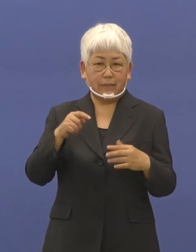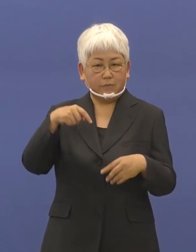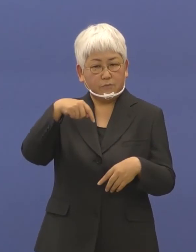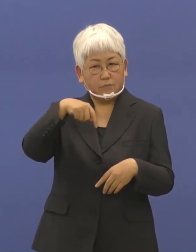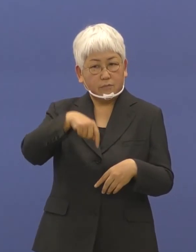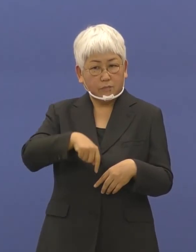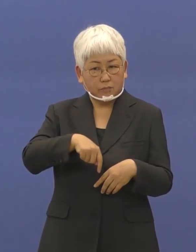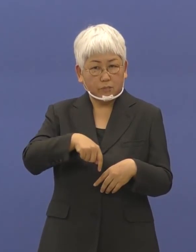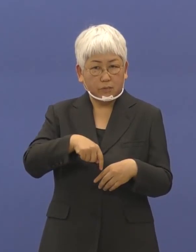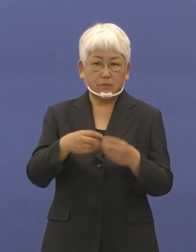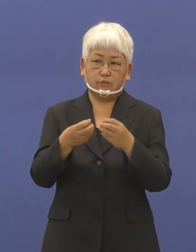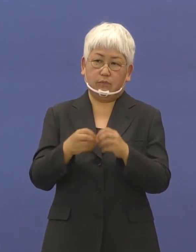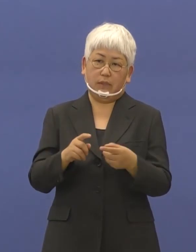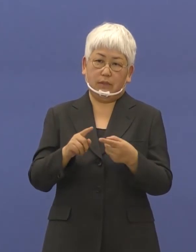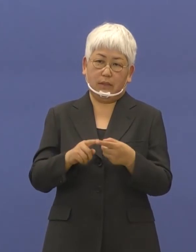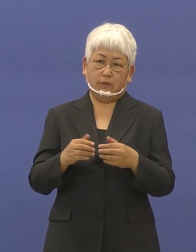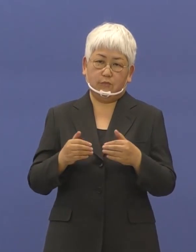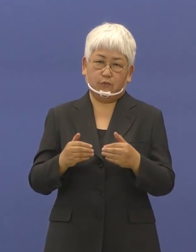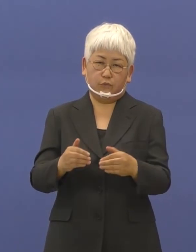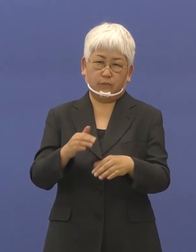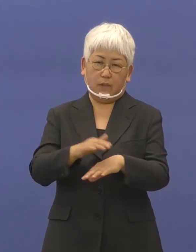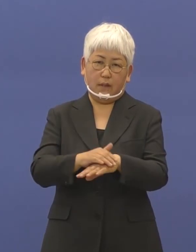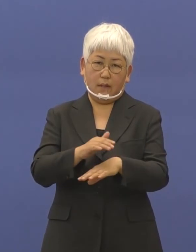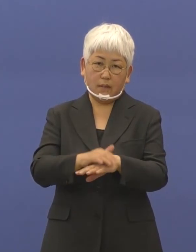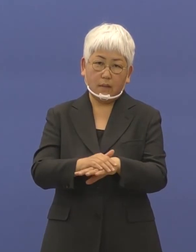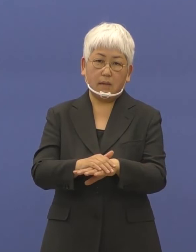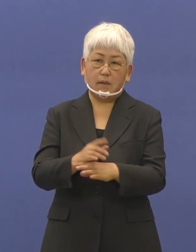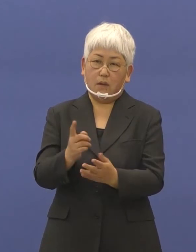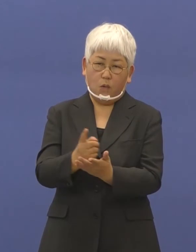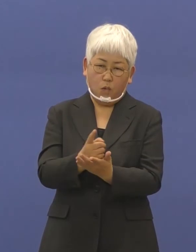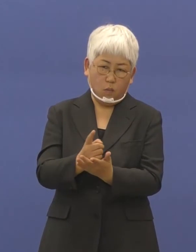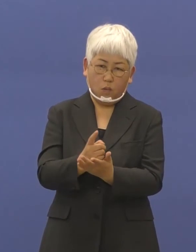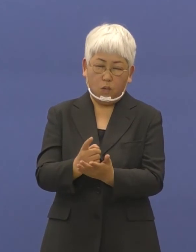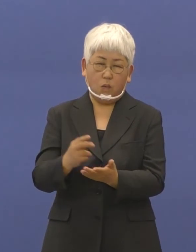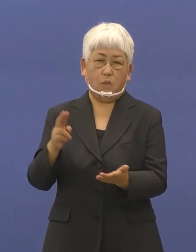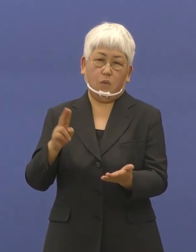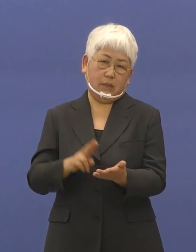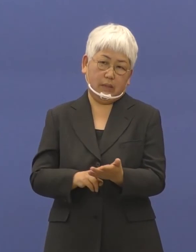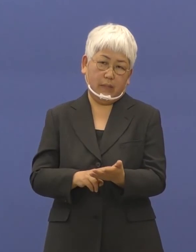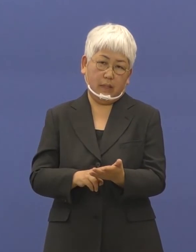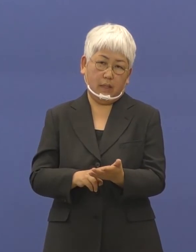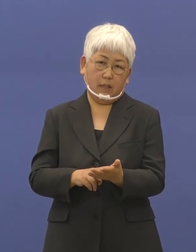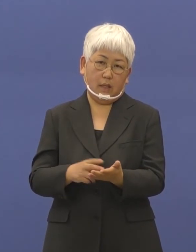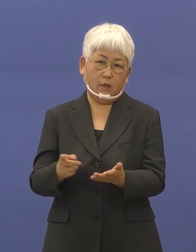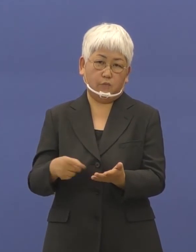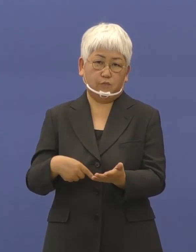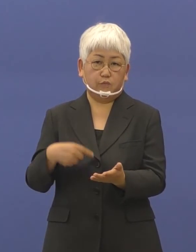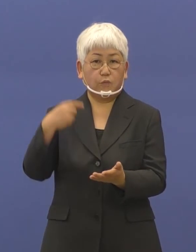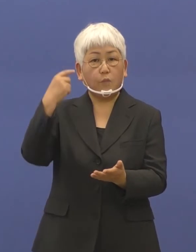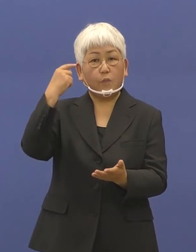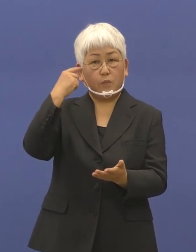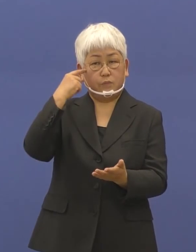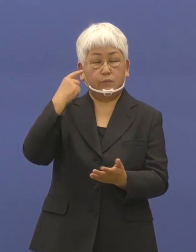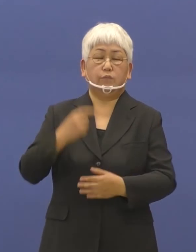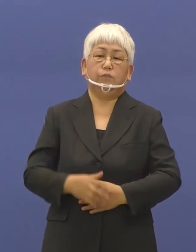どうするかっていうのがこう決まっていくといい、そういうテーマなんだと思います。